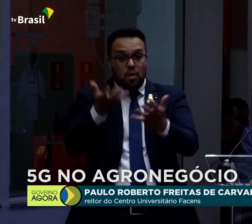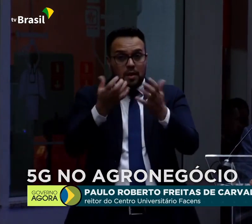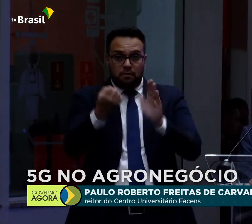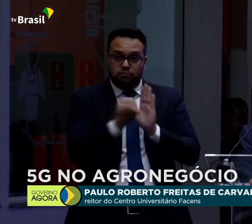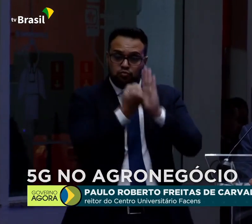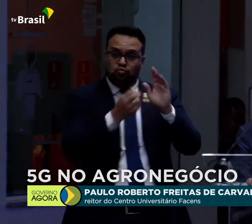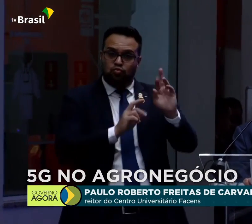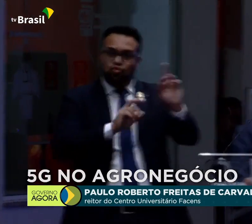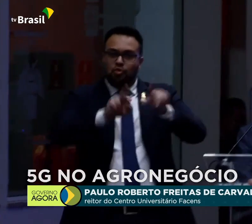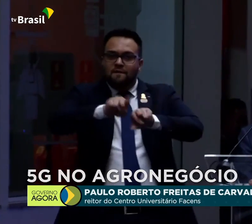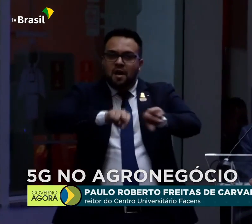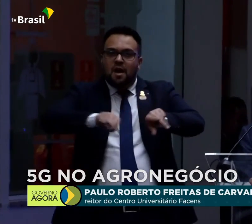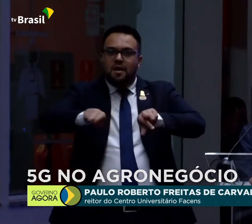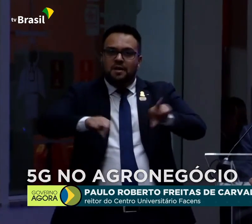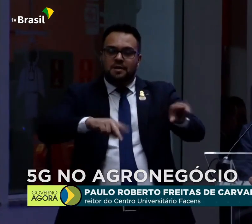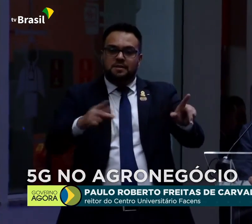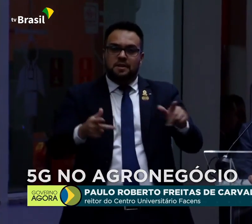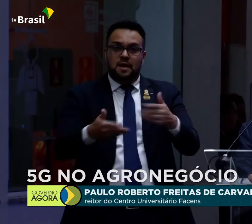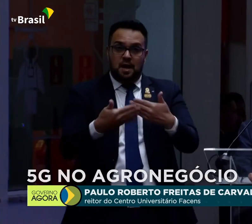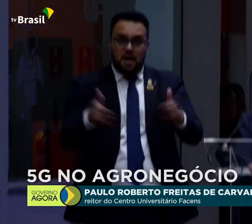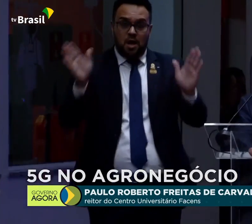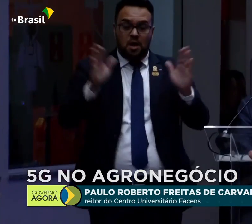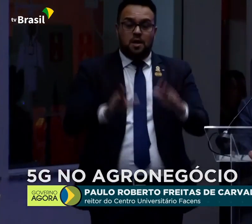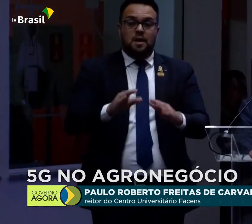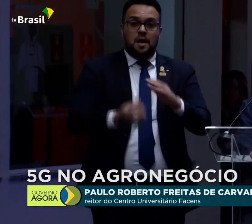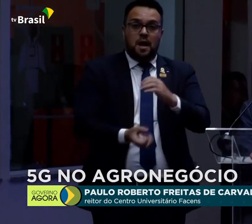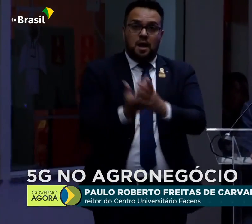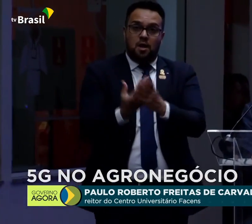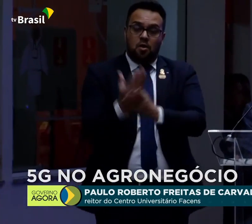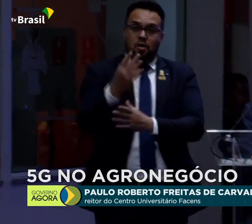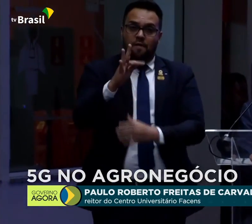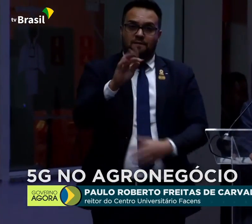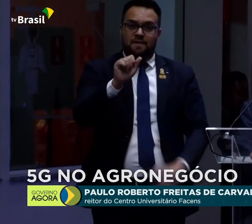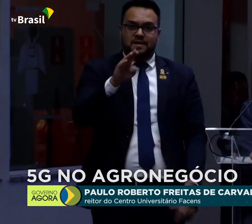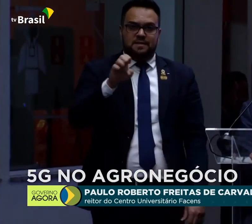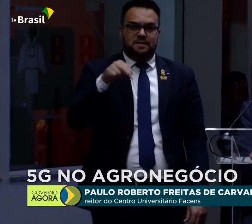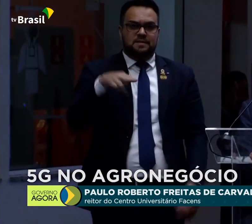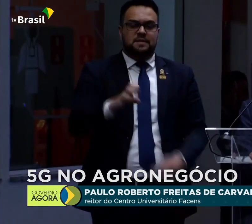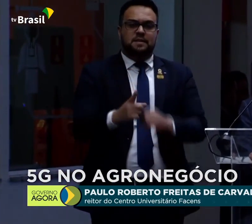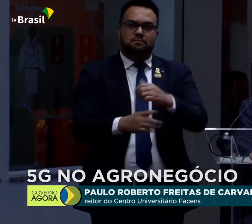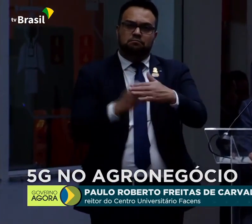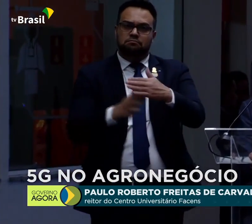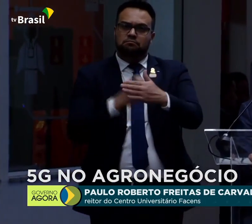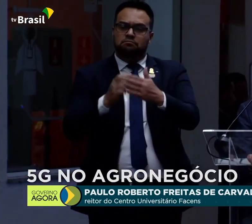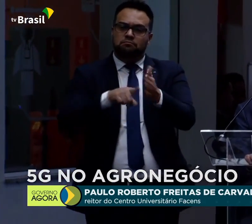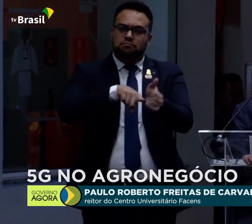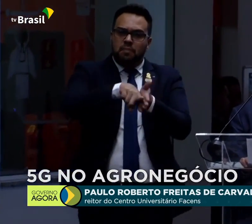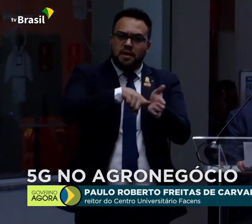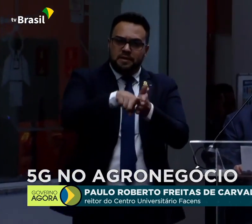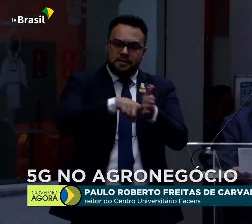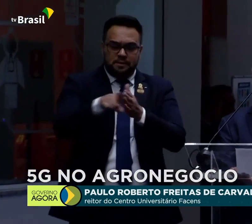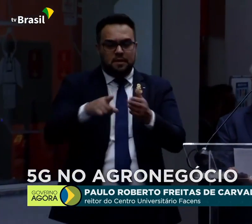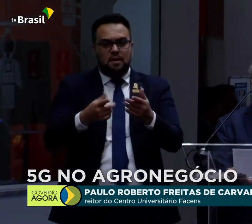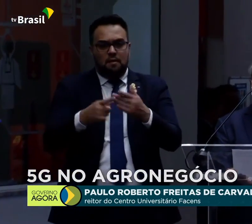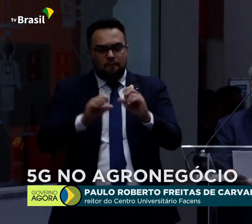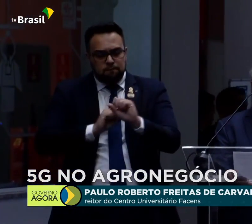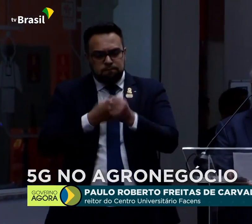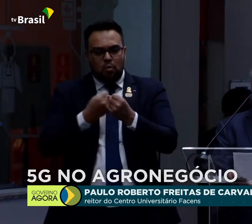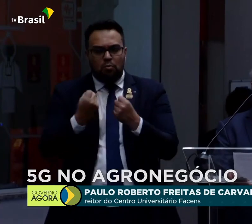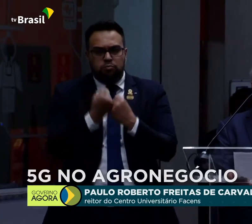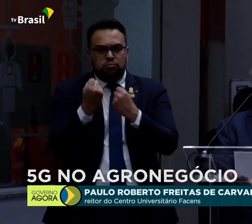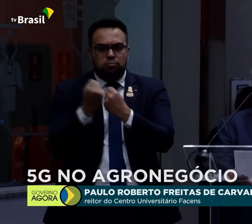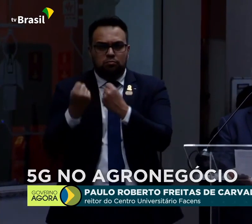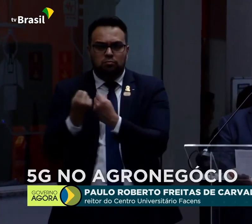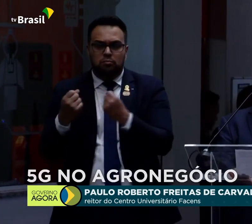diferença. Criamos na Facens, nesses últimos anos, toda uma estrutura de apoio à pesquisa e empreendedorismo, com forte suporte a inovações técnicas